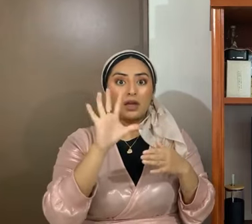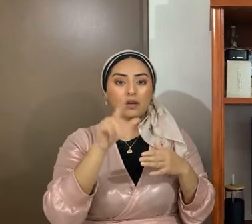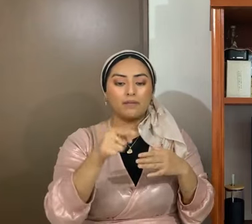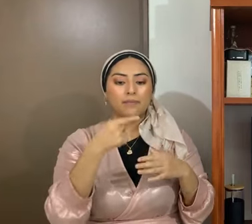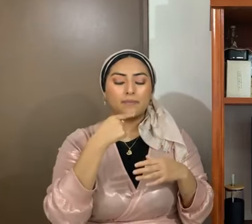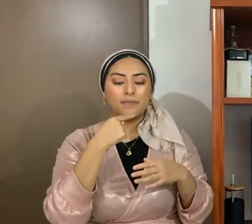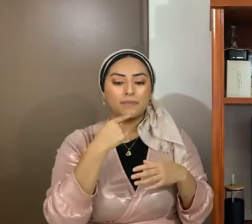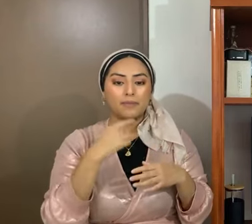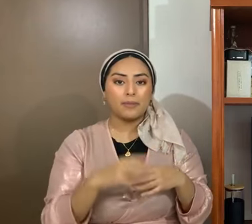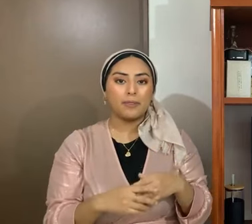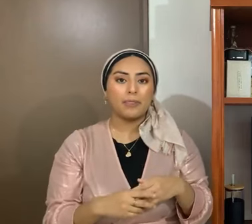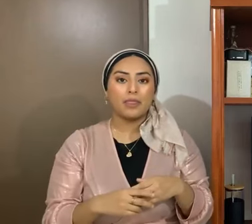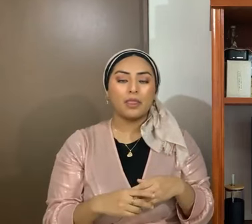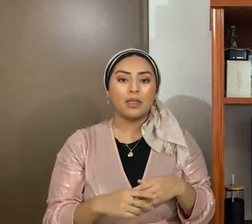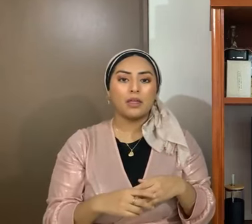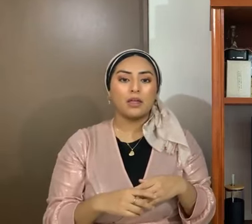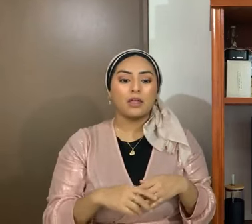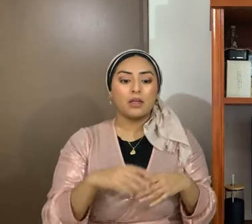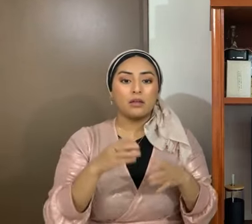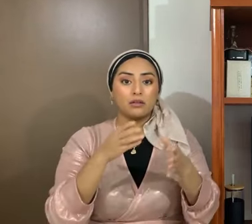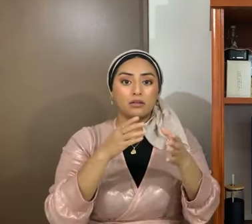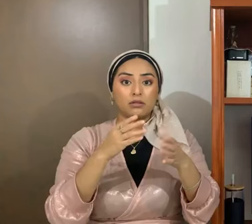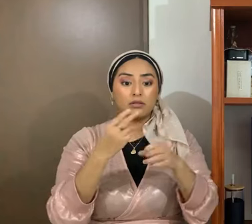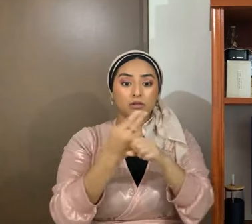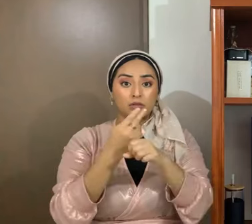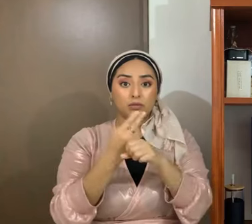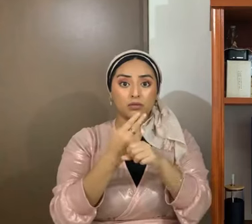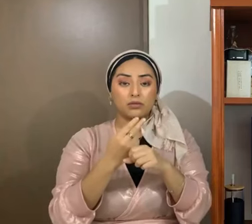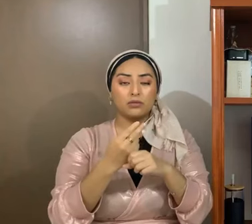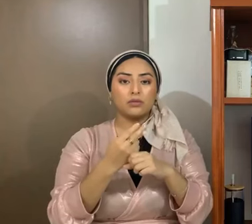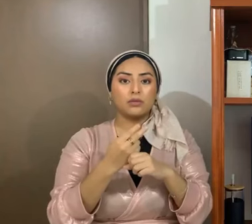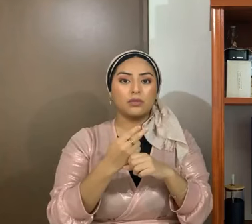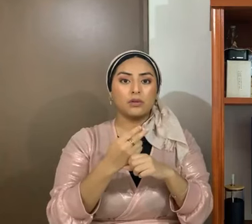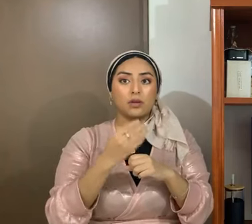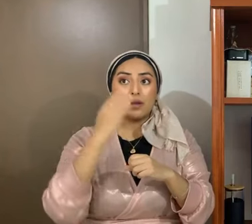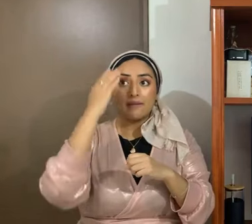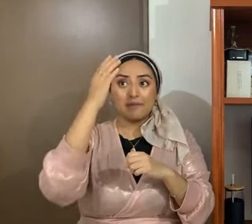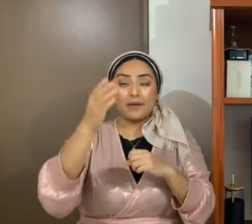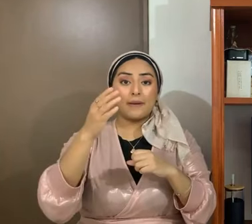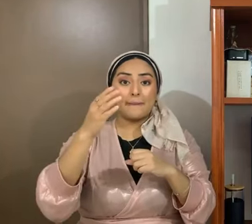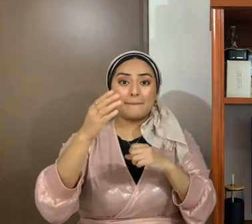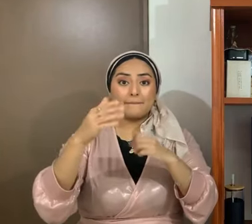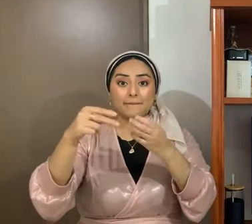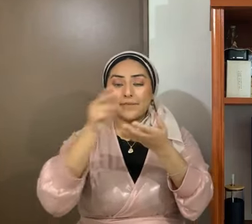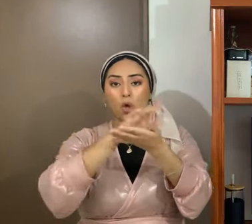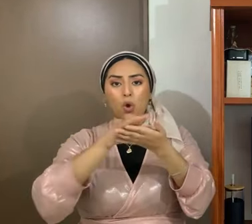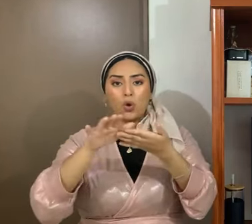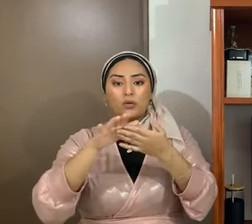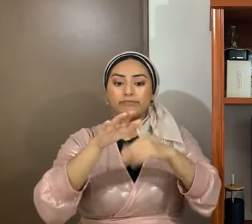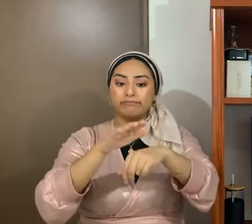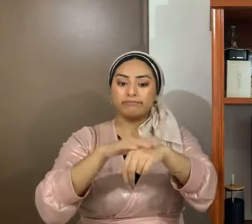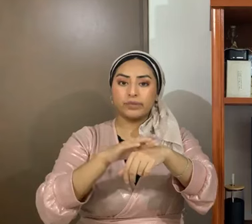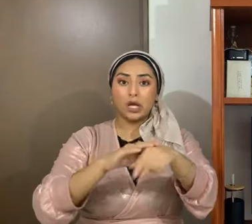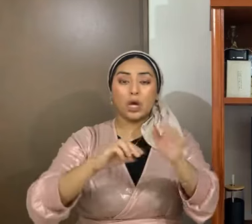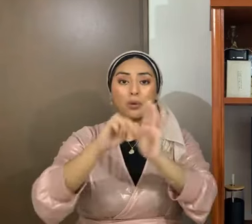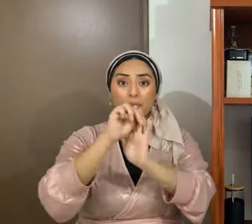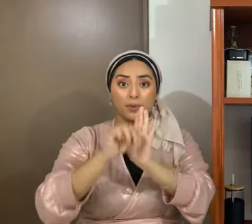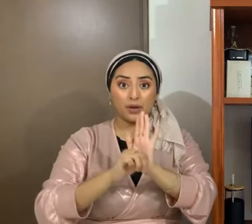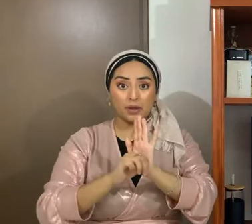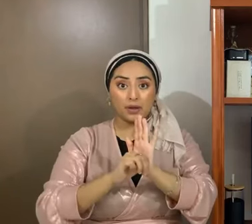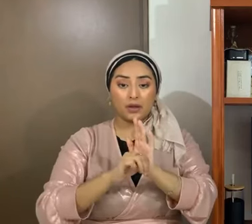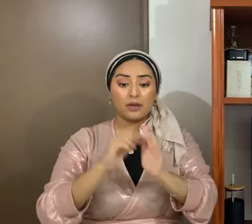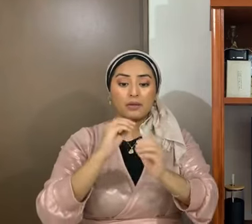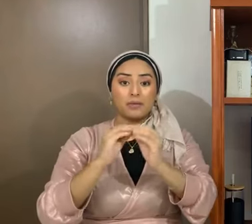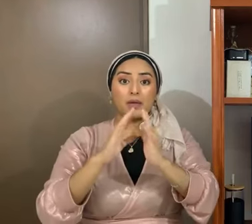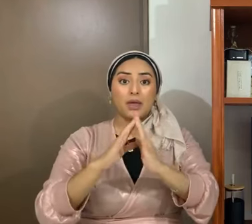dice: los cuales sirven a lo que es figura y sombra de las cosas celestiales, como se le advirtió a Moisés cuando iba a